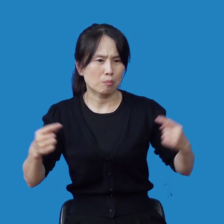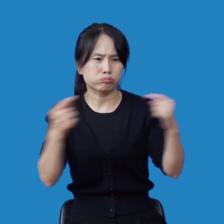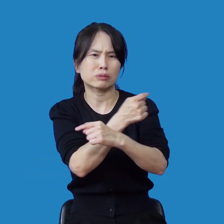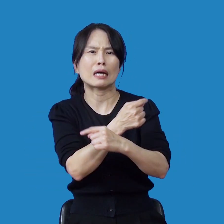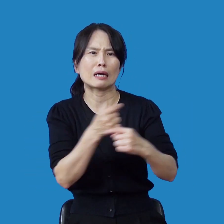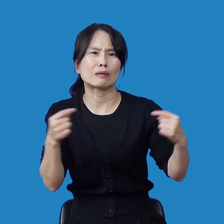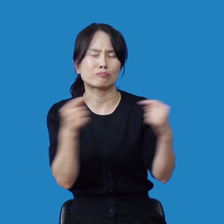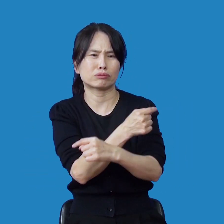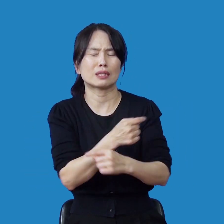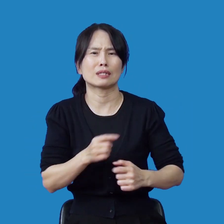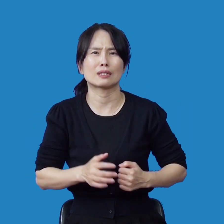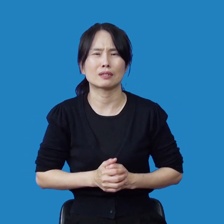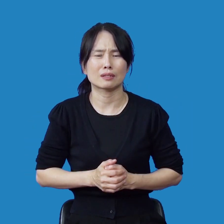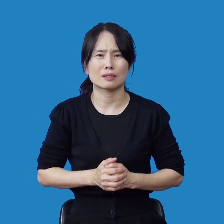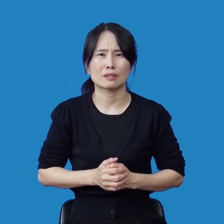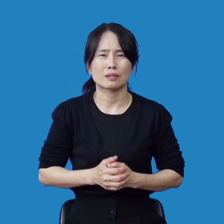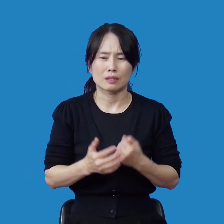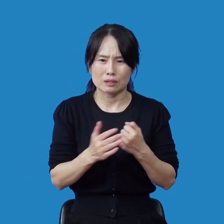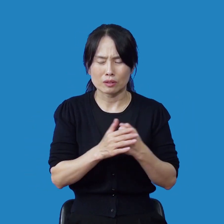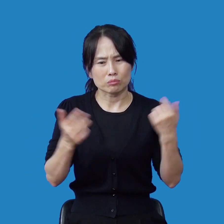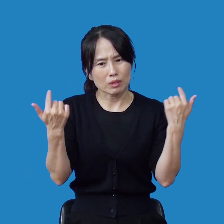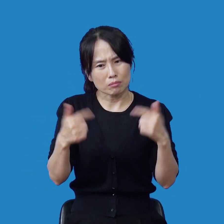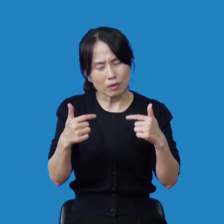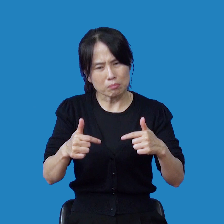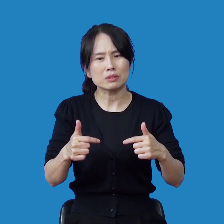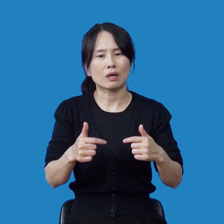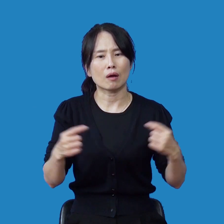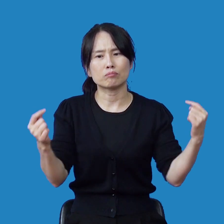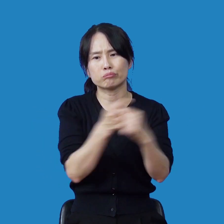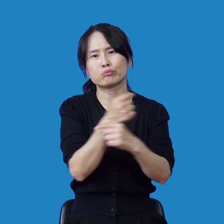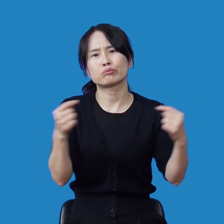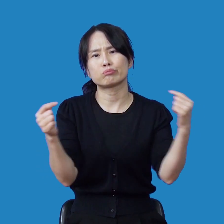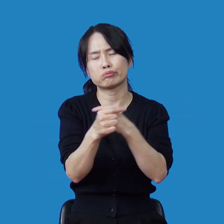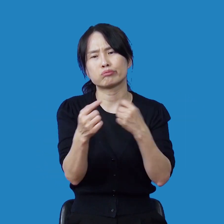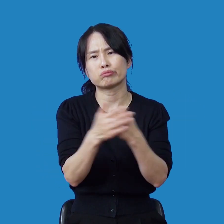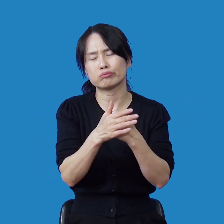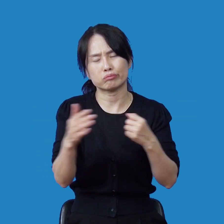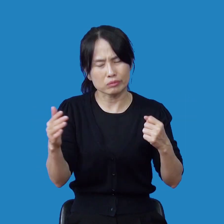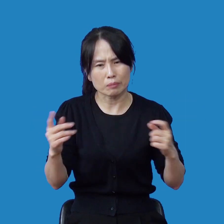그런 식이니까 부부관계가 삐걱거릴 수밖에 없는 것이죠.